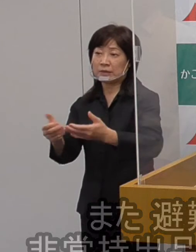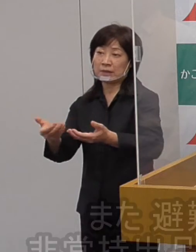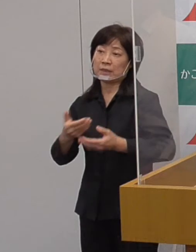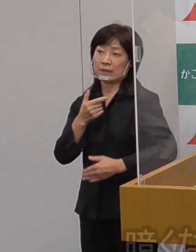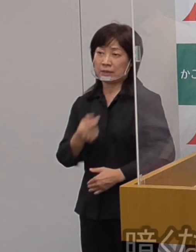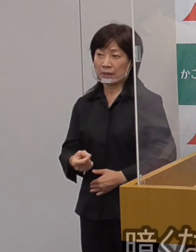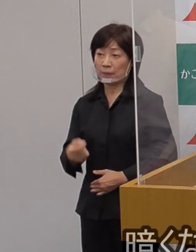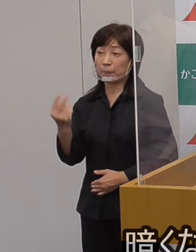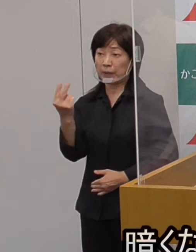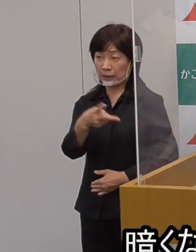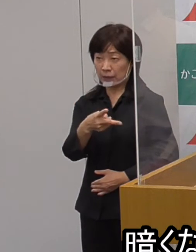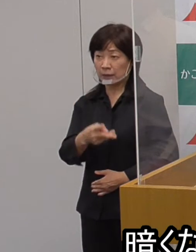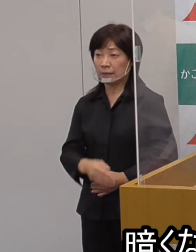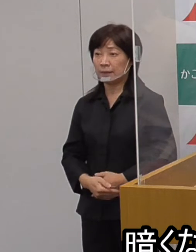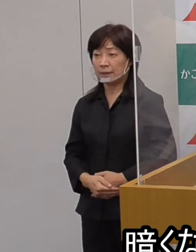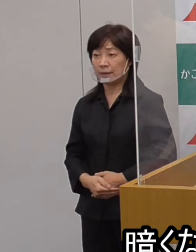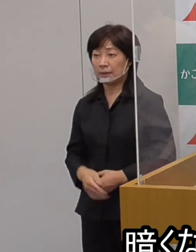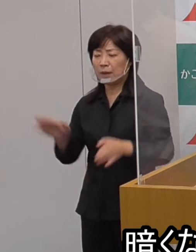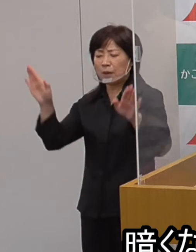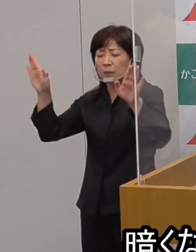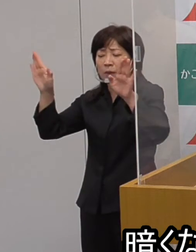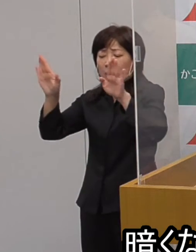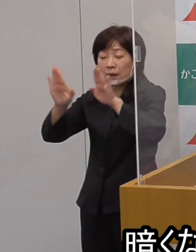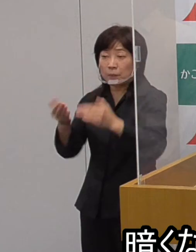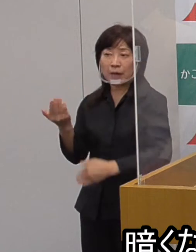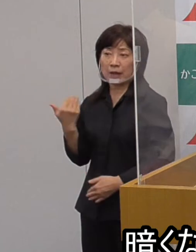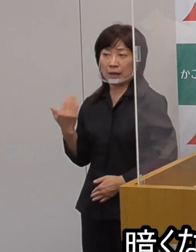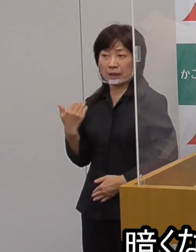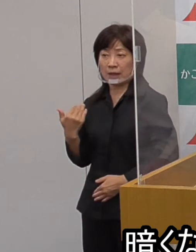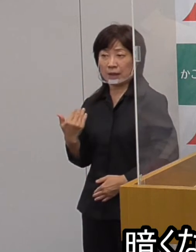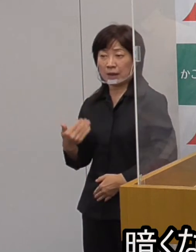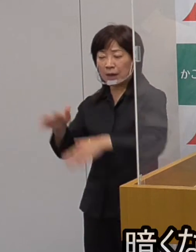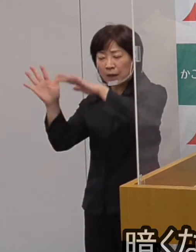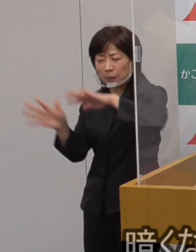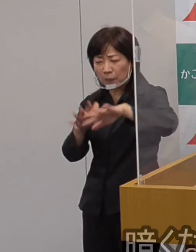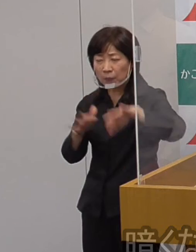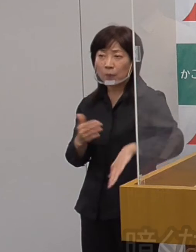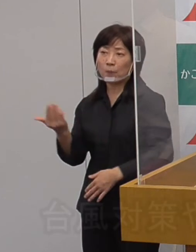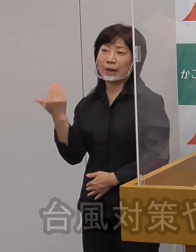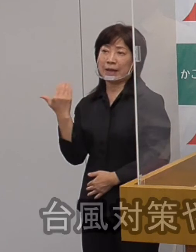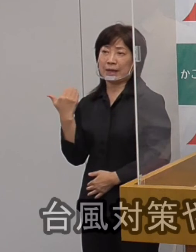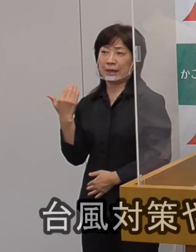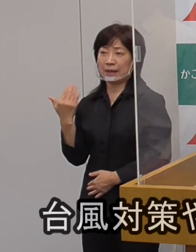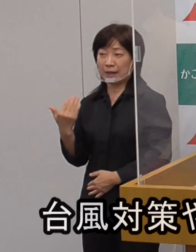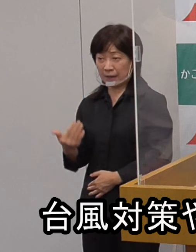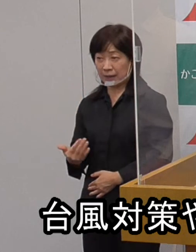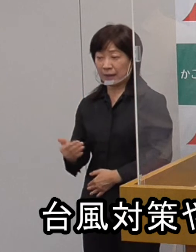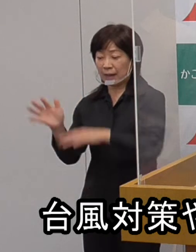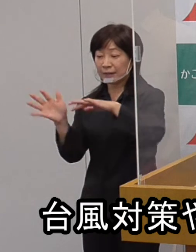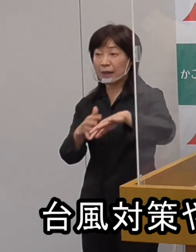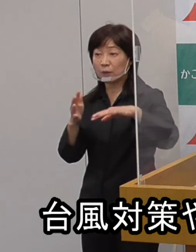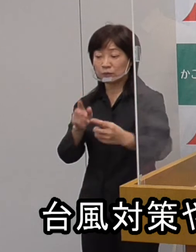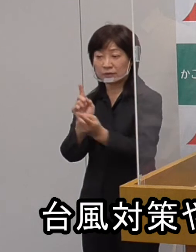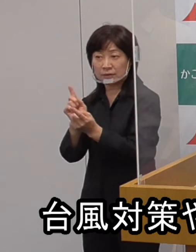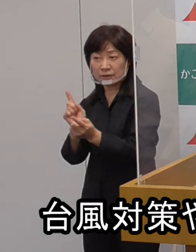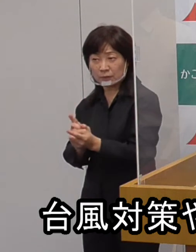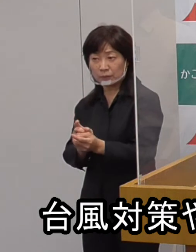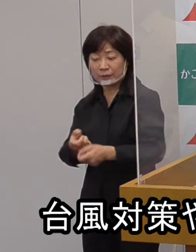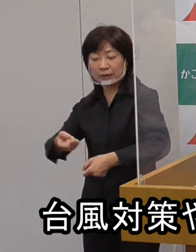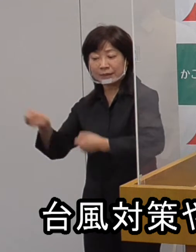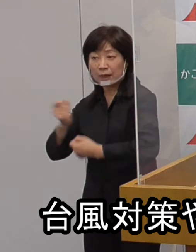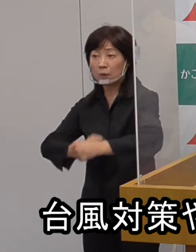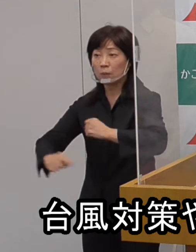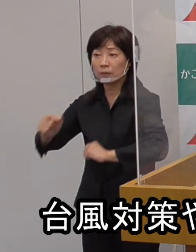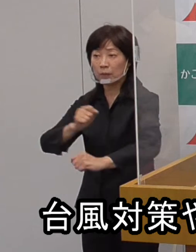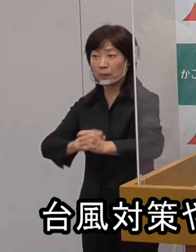とともに、暗くなる前に、暴風が吹く前に、台風対策や避難